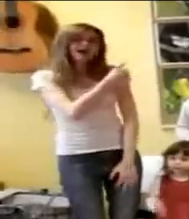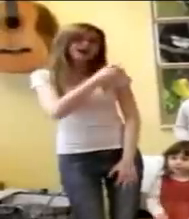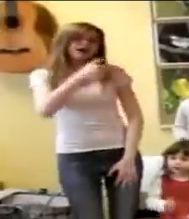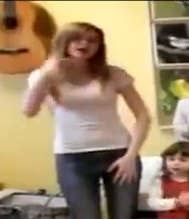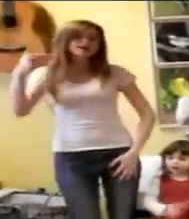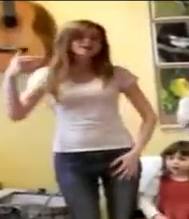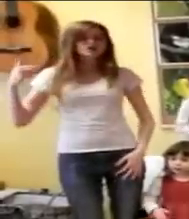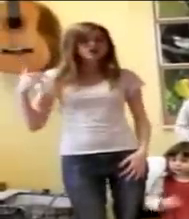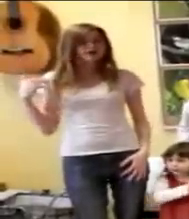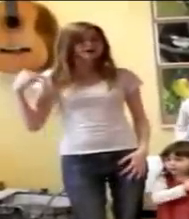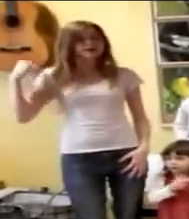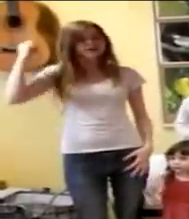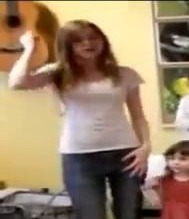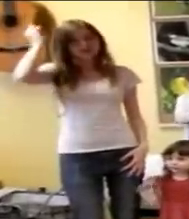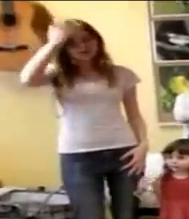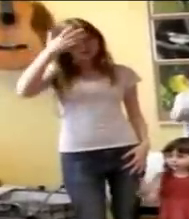nasze sty.